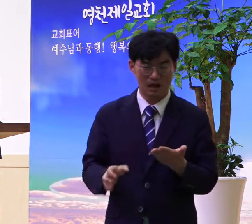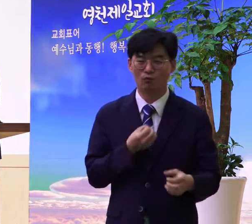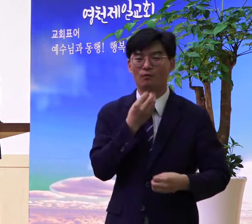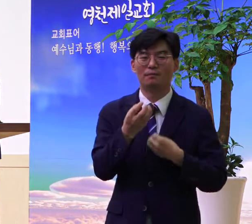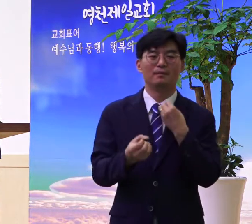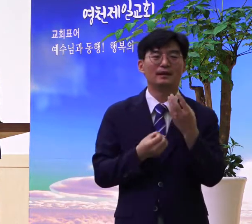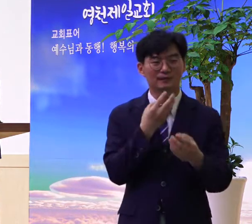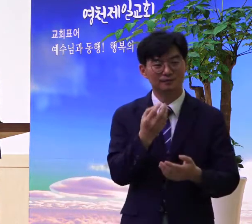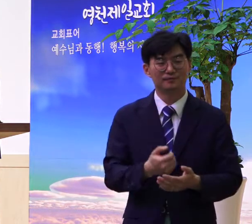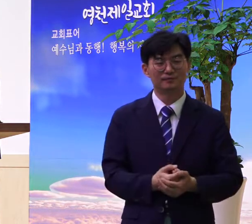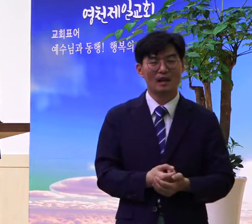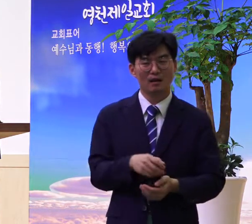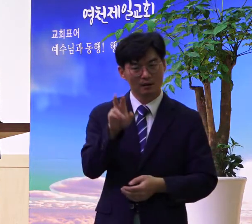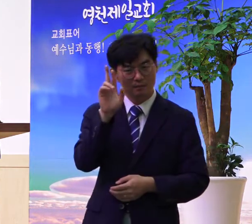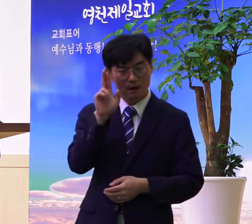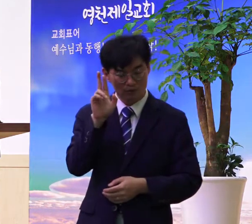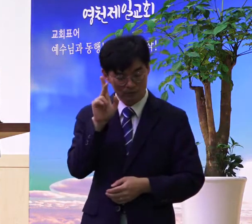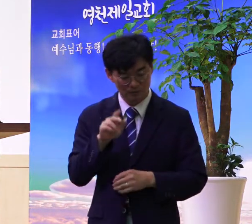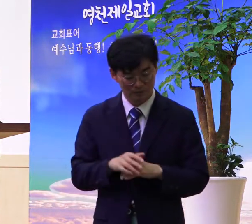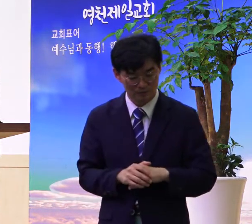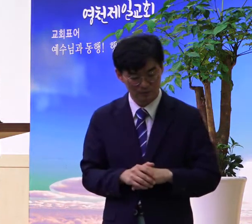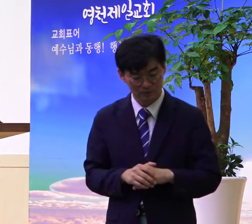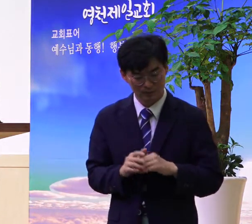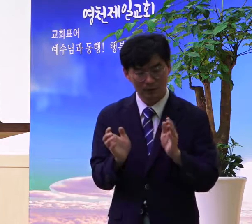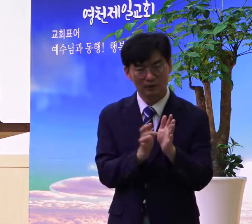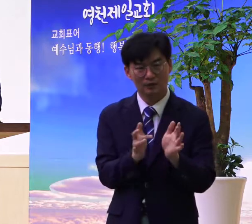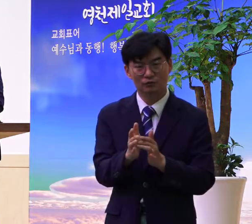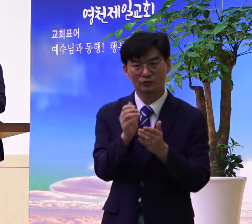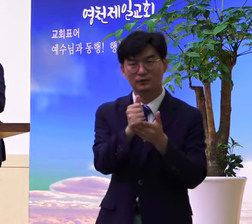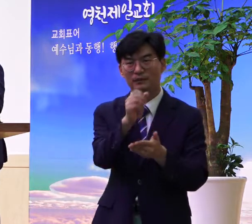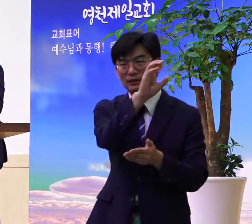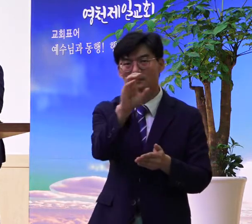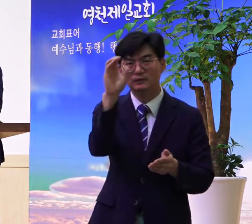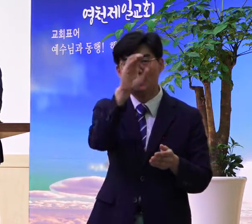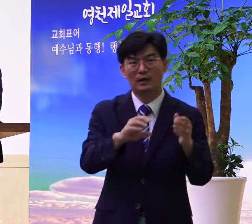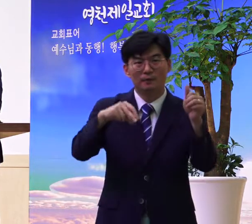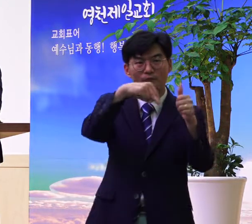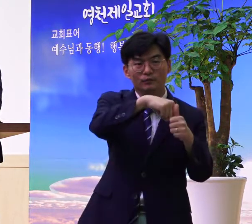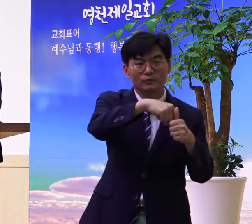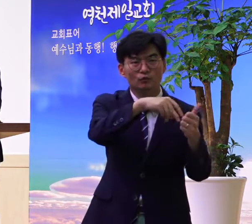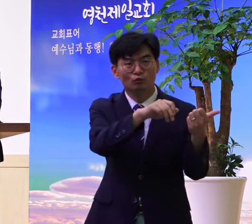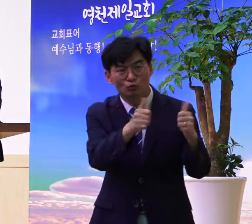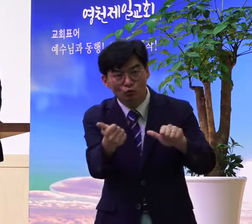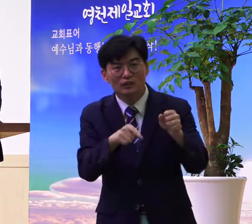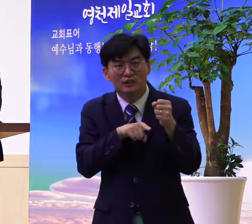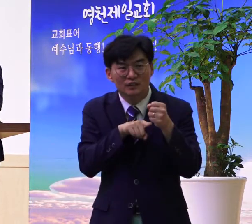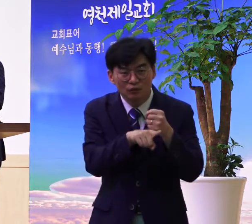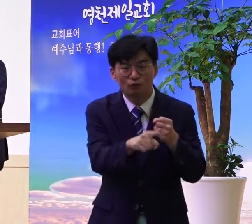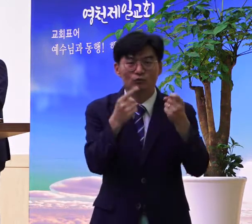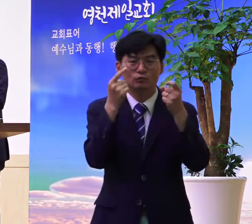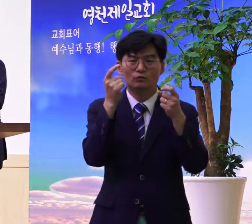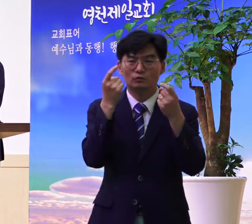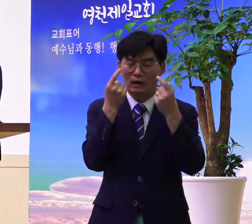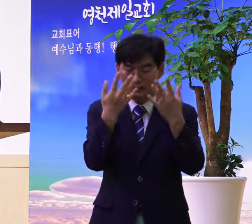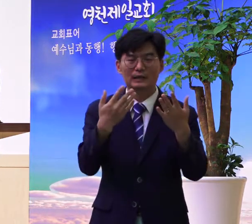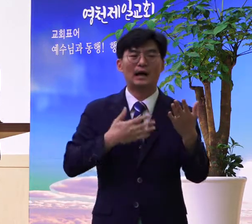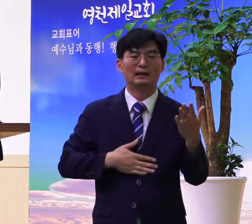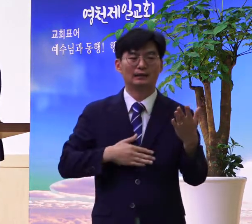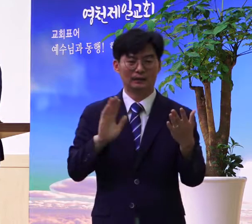왜냐하면 바울이 예수님의 십자가 사랑을 깨달았기 때문입니다. 바울이 그렇게 예수님을 사랑하기